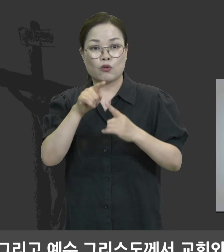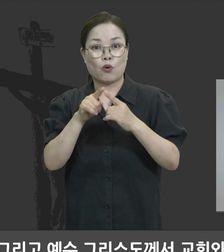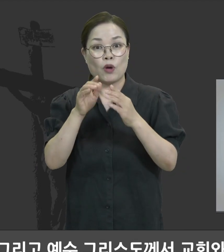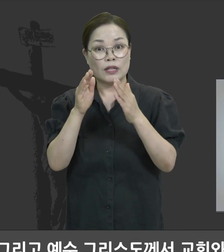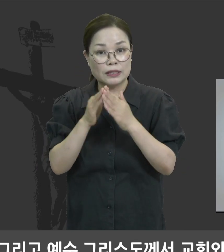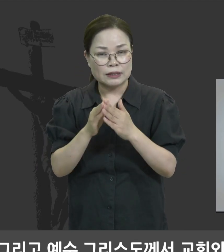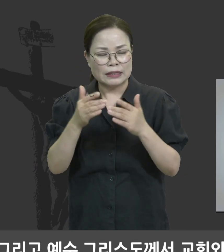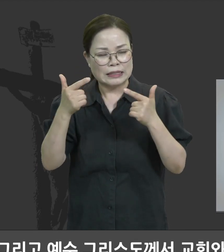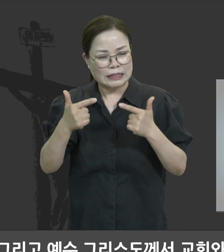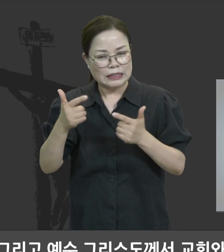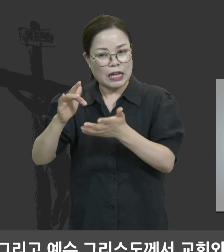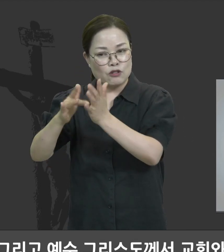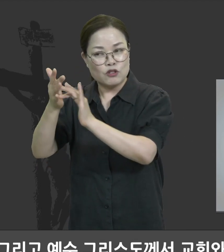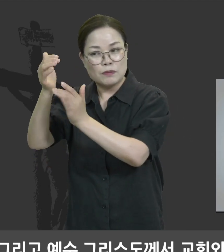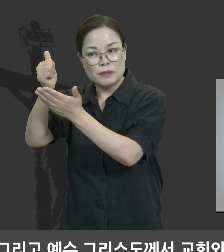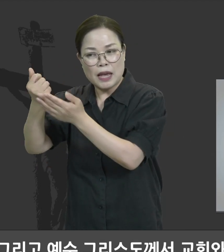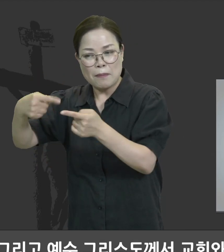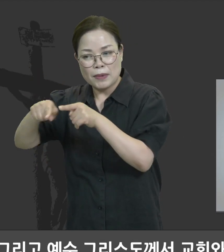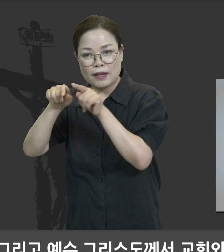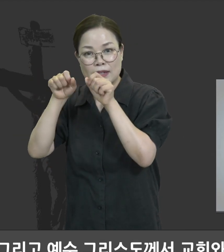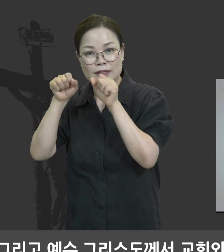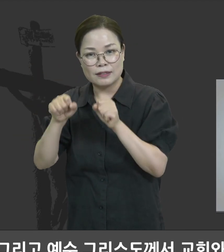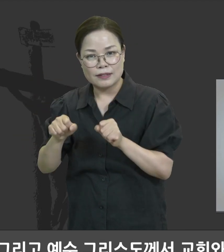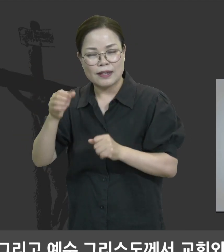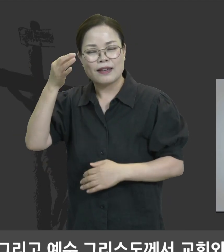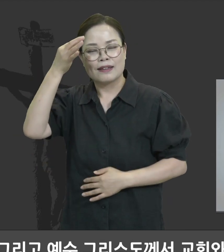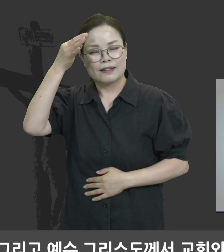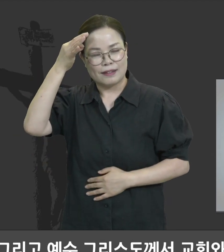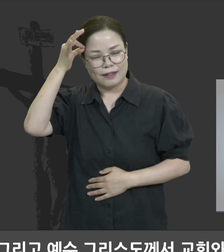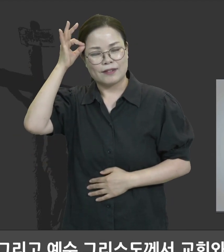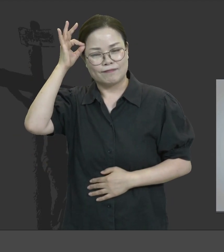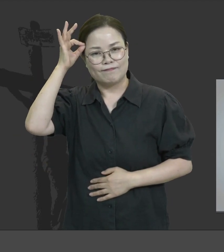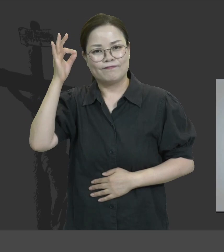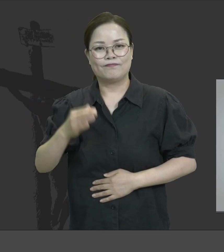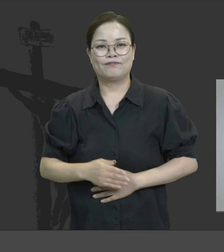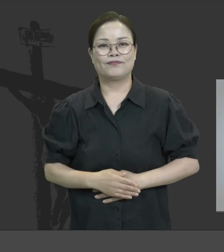교회에는 늘 그분이 계신다는 사실을 깨닫게 합니다.